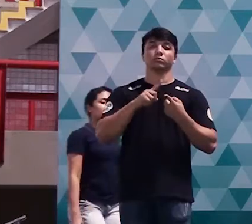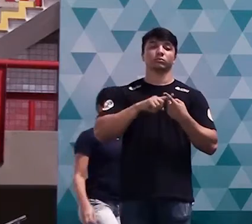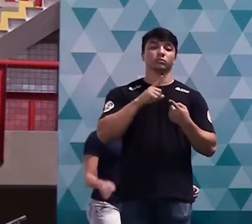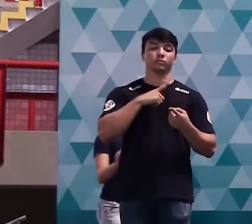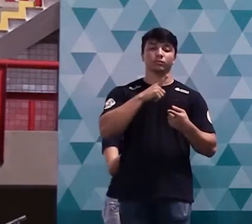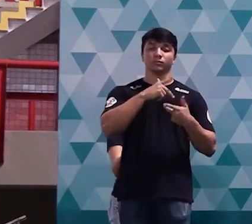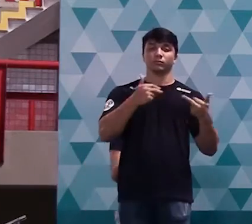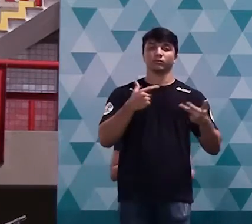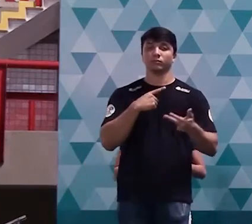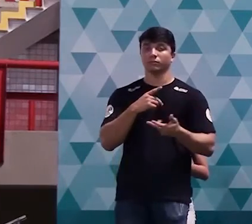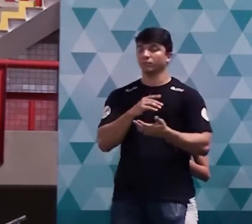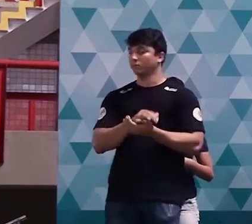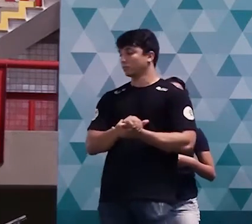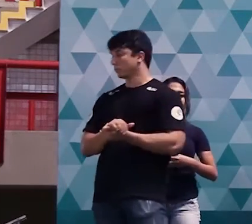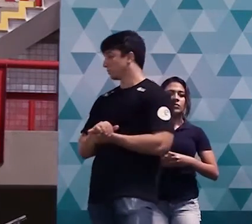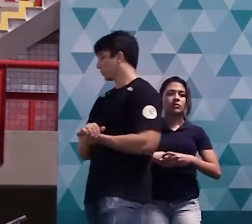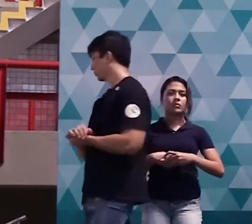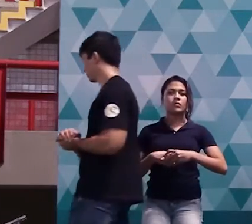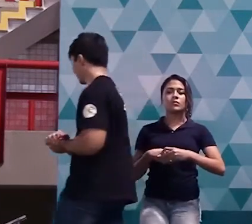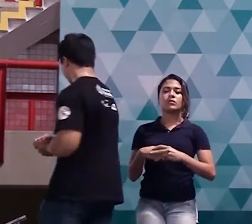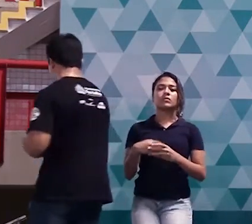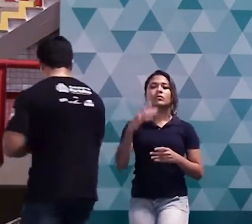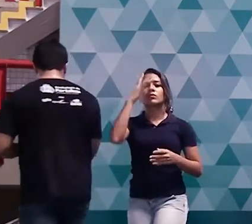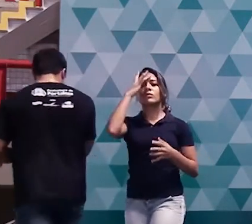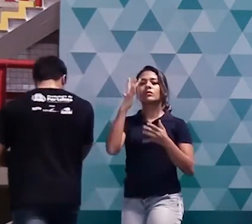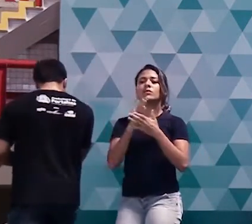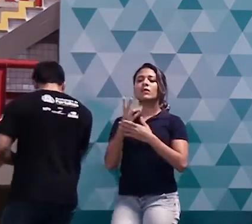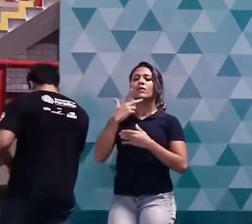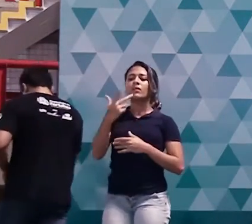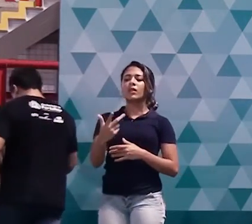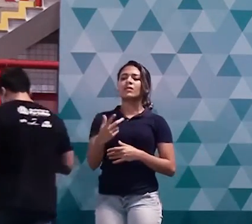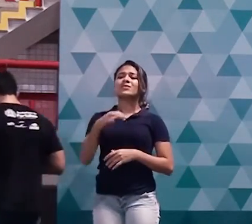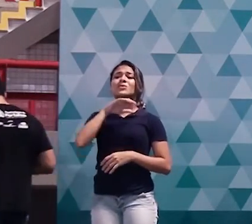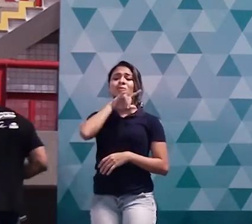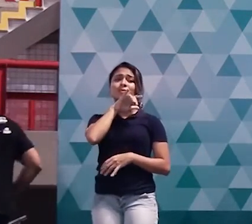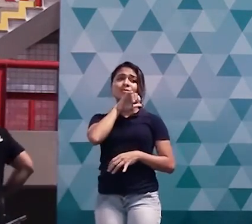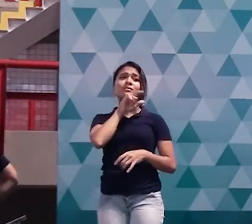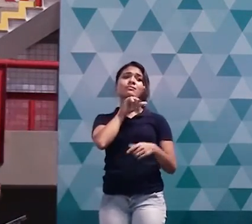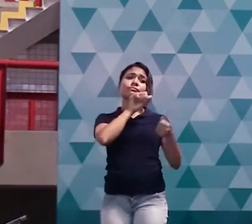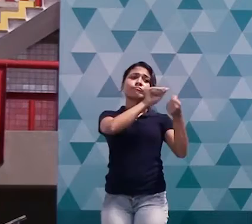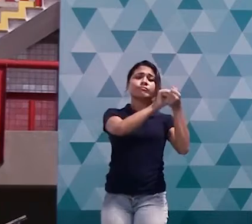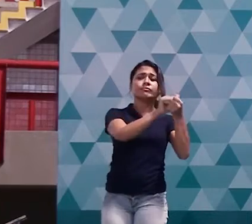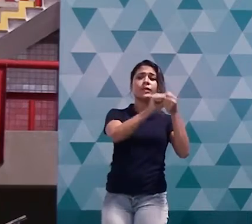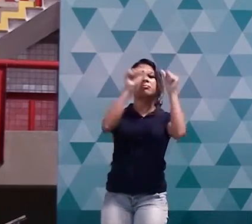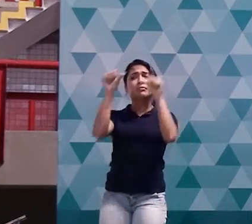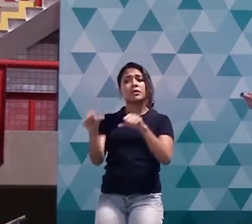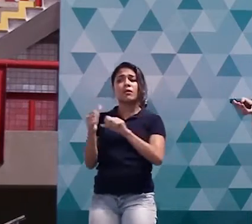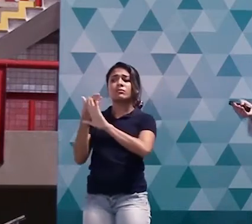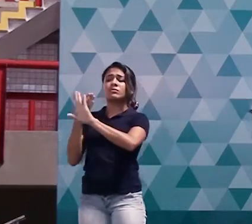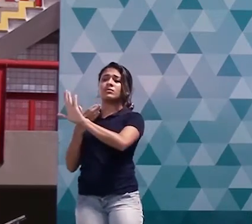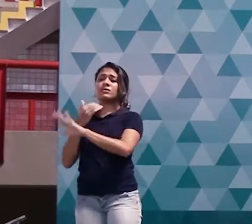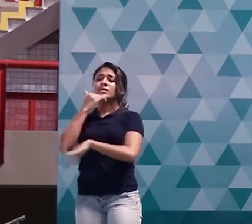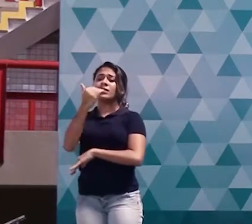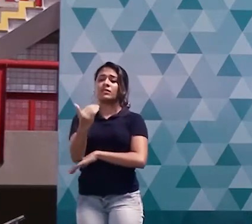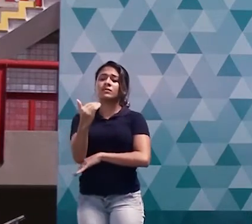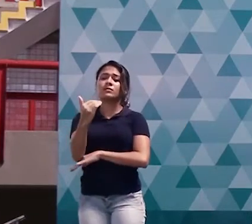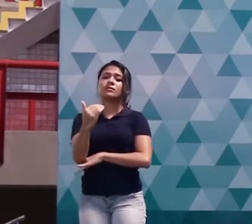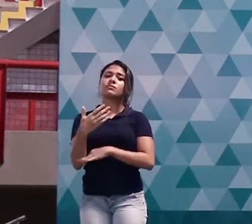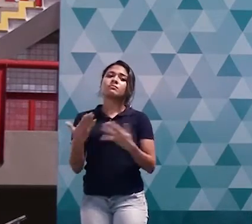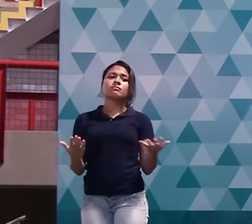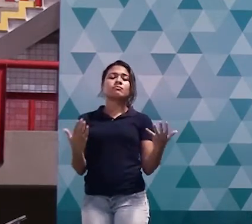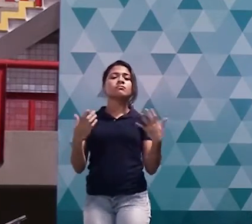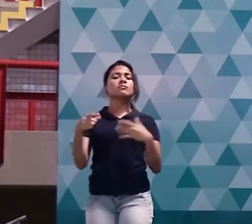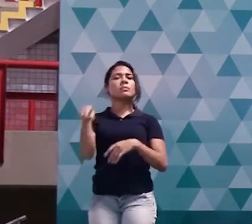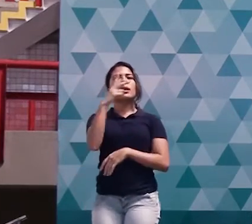diz assim, ruim com ele, pior sem ele, né? Aí vai dizer, tudo é igual, esse aqui pelo menos já